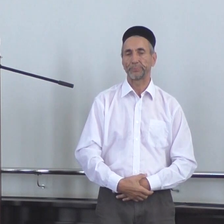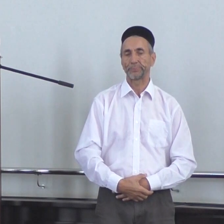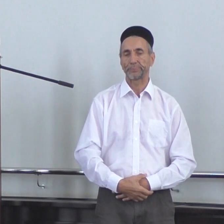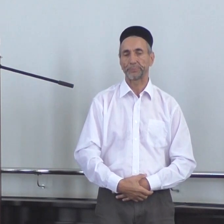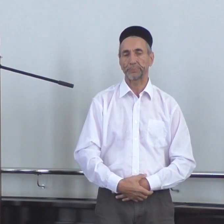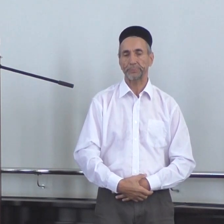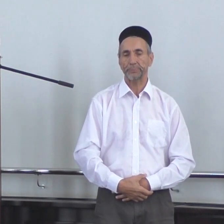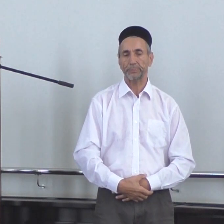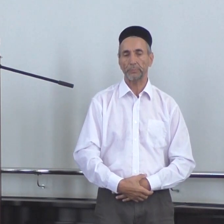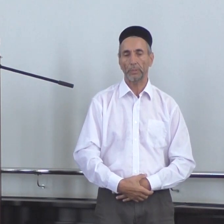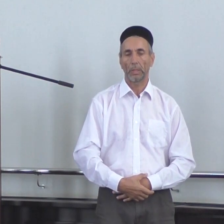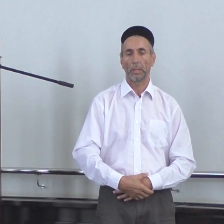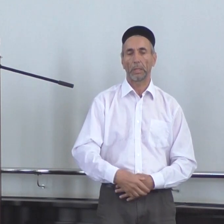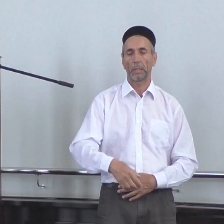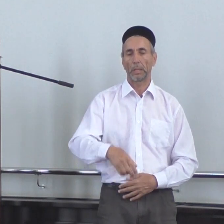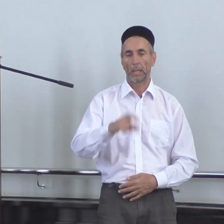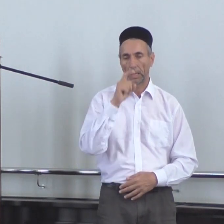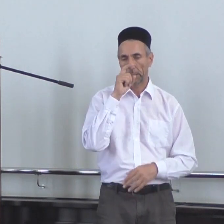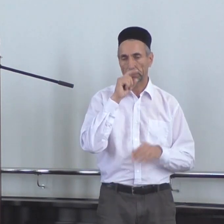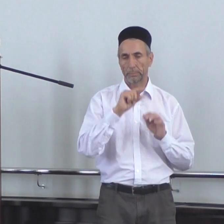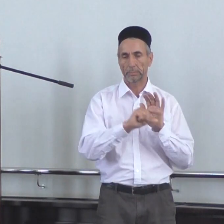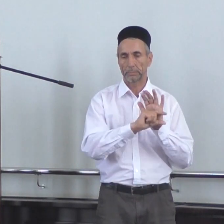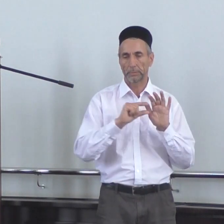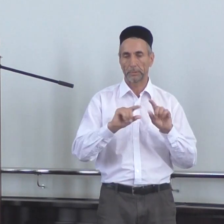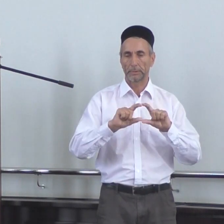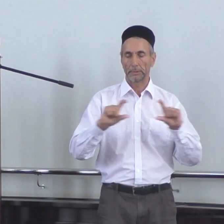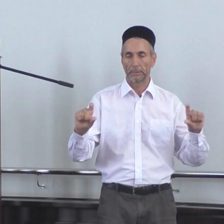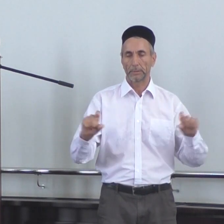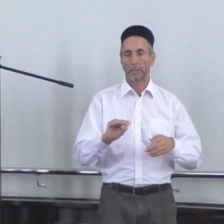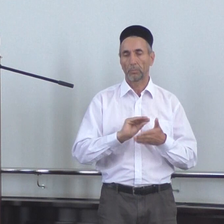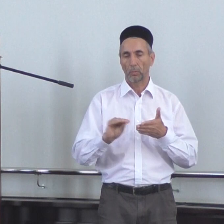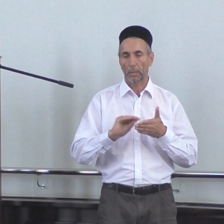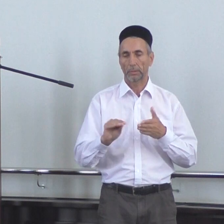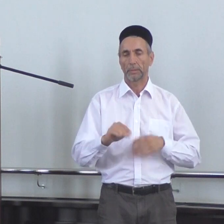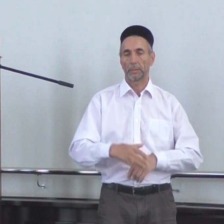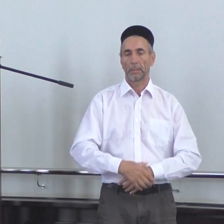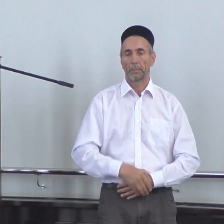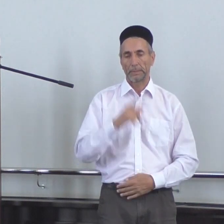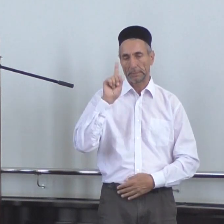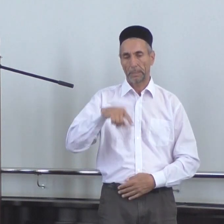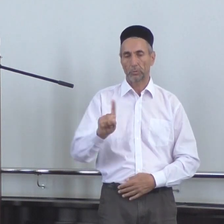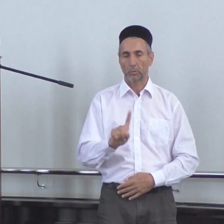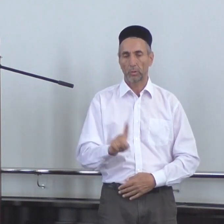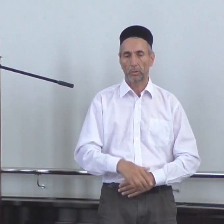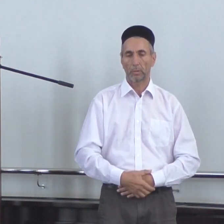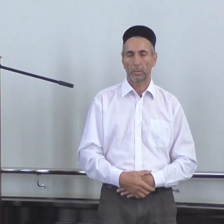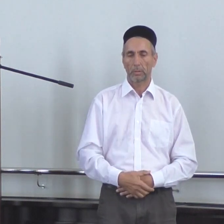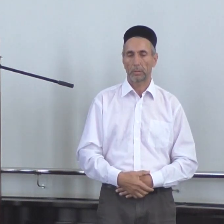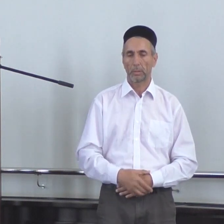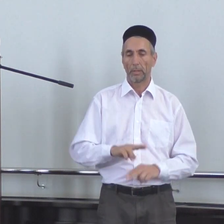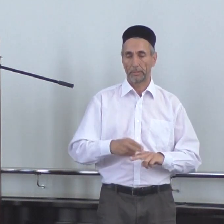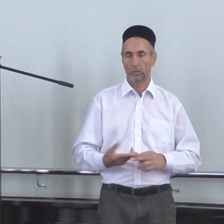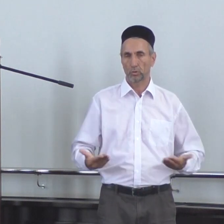Инна лиллаһи ва инна илейһи раҗиун. Шушы аятны без беләбез, әгәр дә